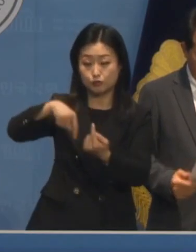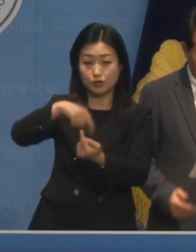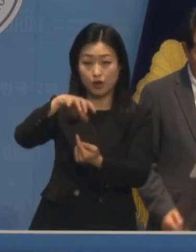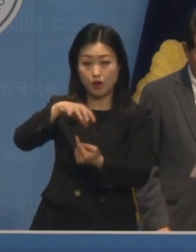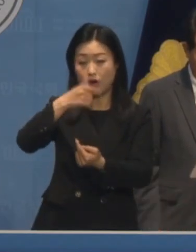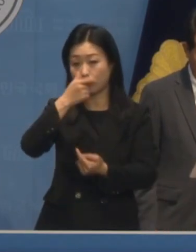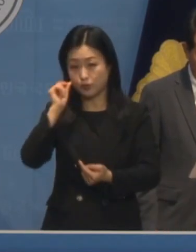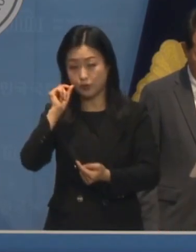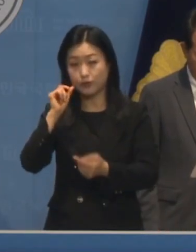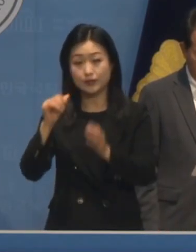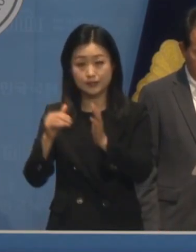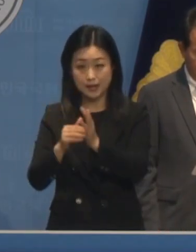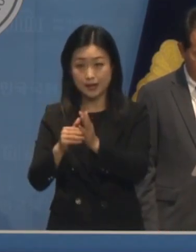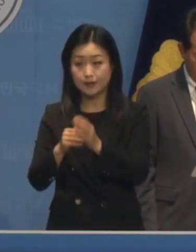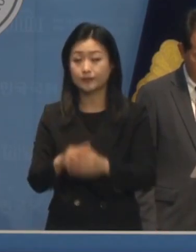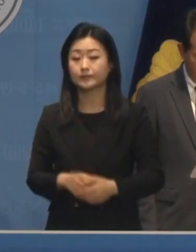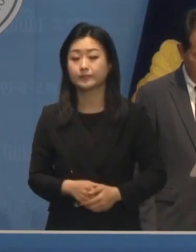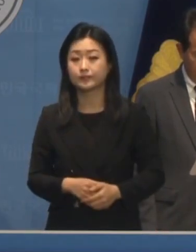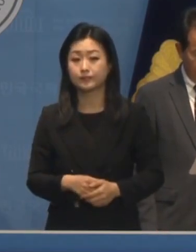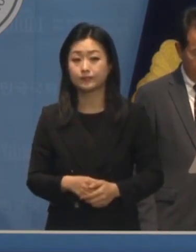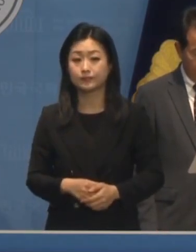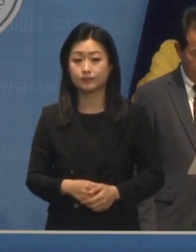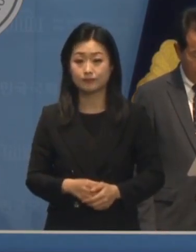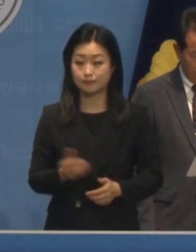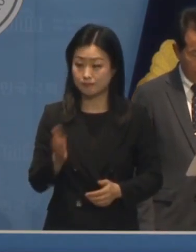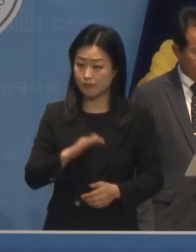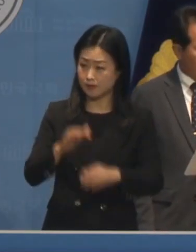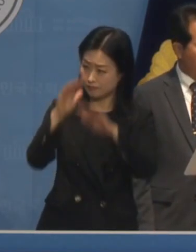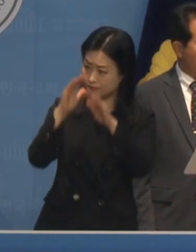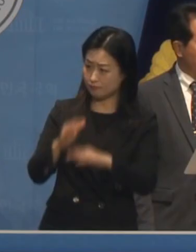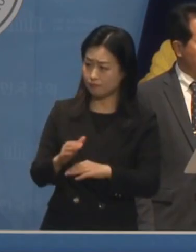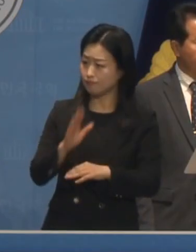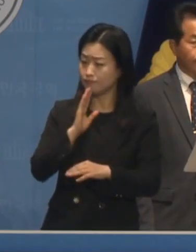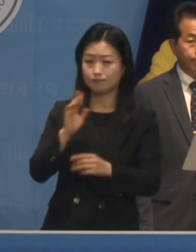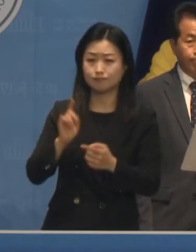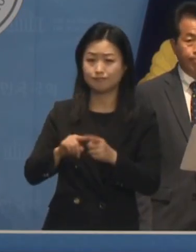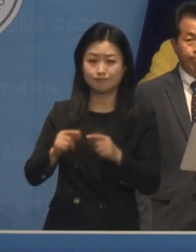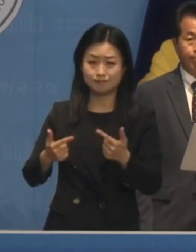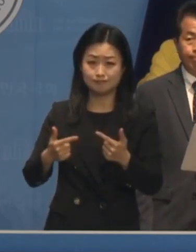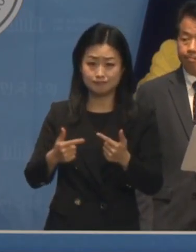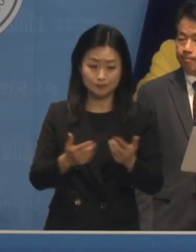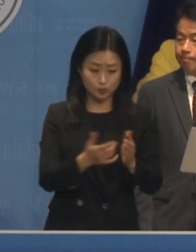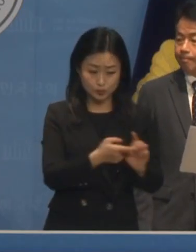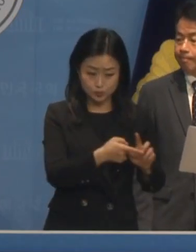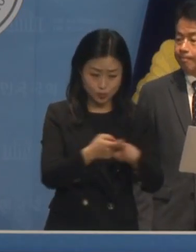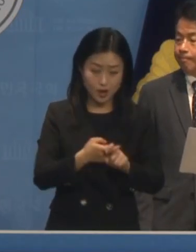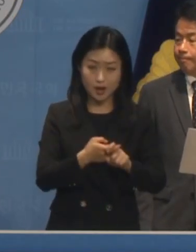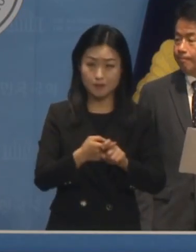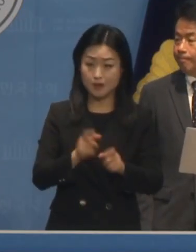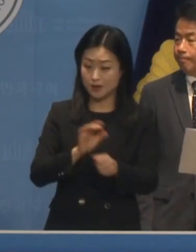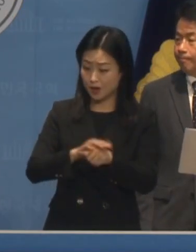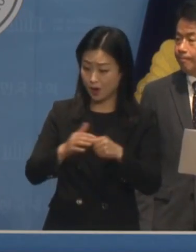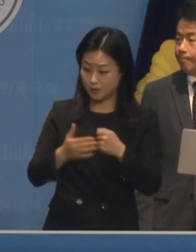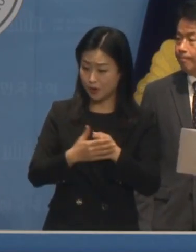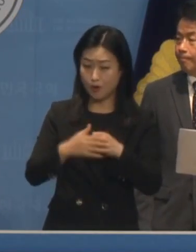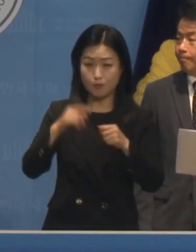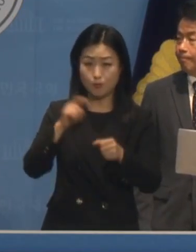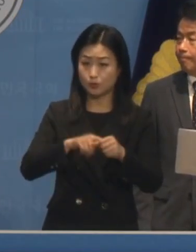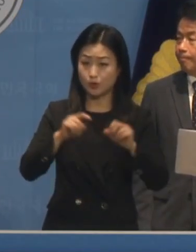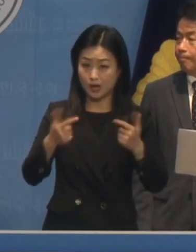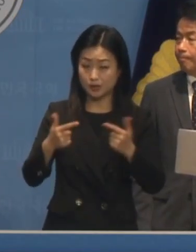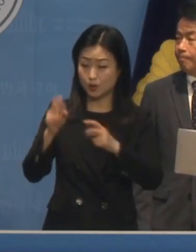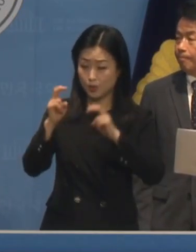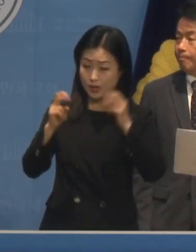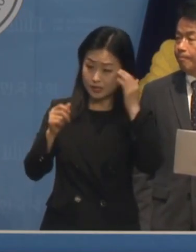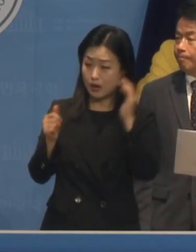분석합니다이는 사시가 부합하지 않을뿐만 아니라 노동조합을 소통과 협력의 대상이 아닌 경영을 훼방하는